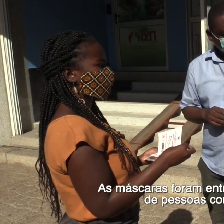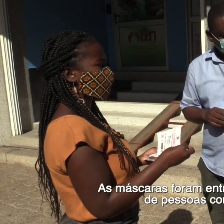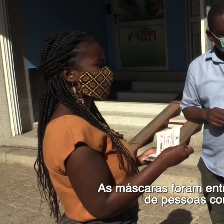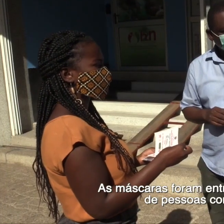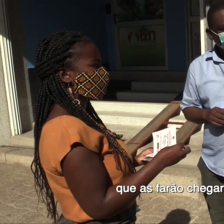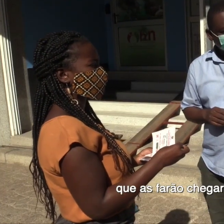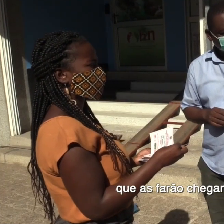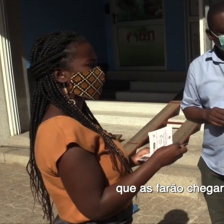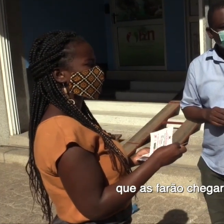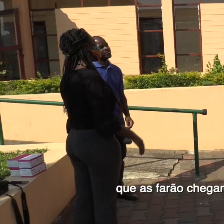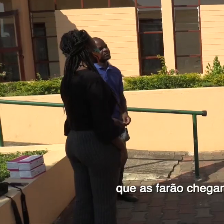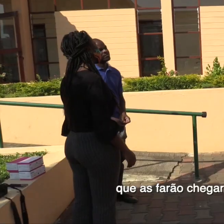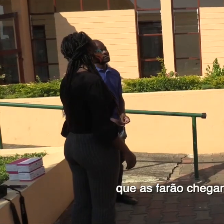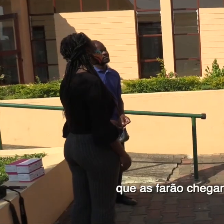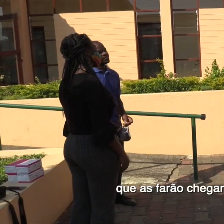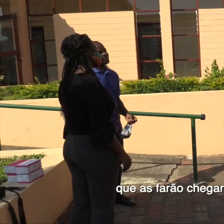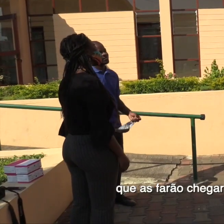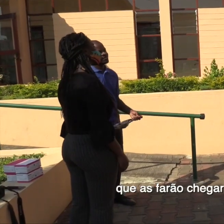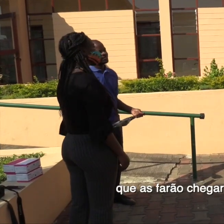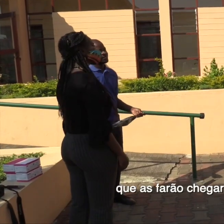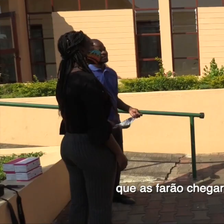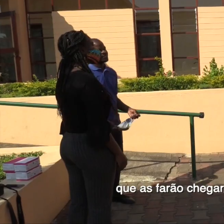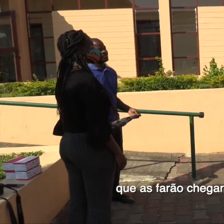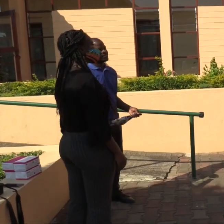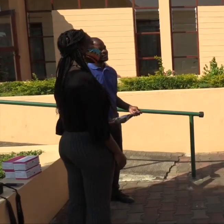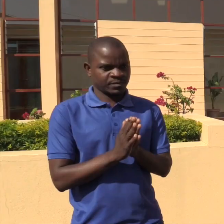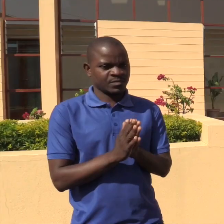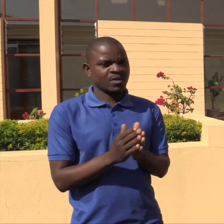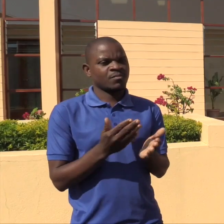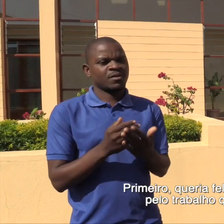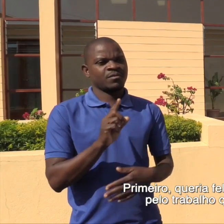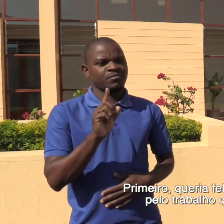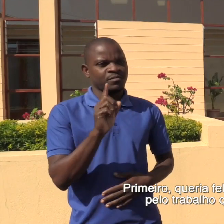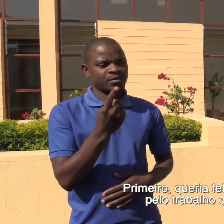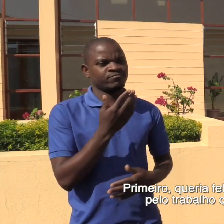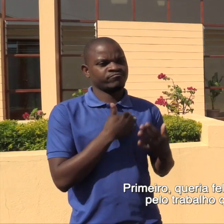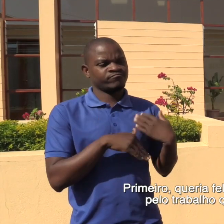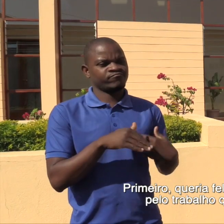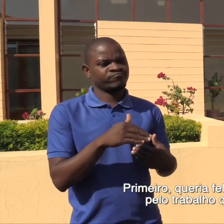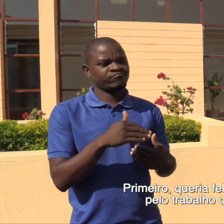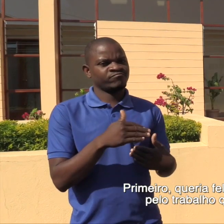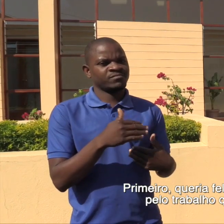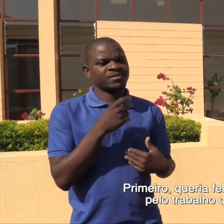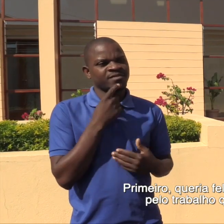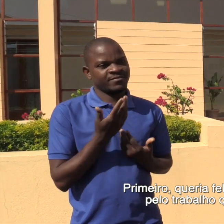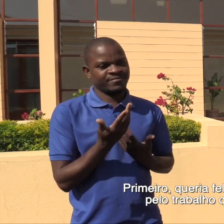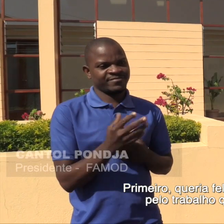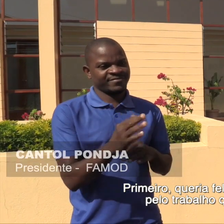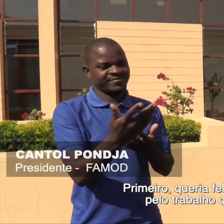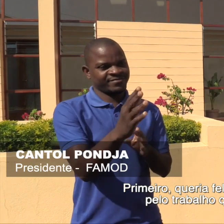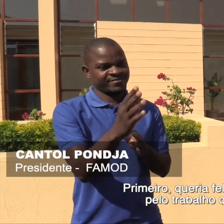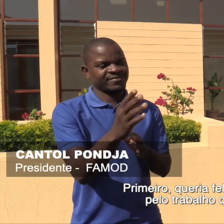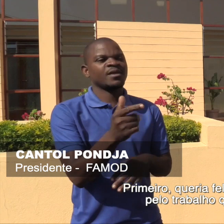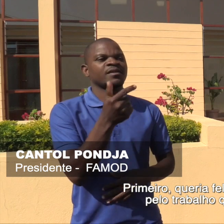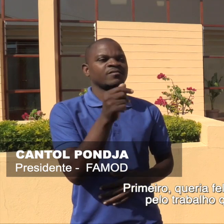deficiência que as farão chegar aos beneficiários. Em primeiro lugar, queria felicitar a